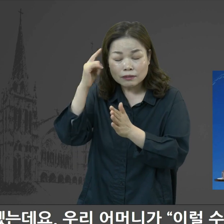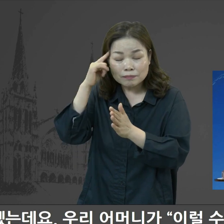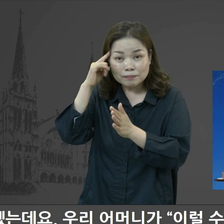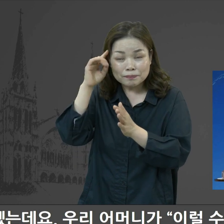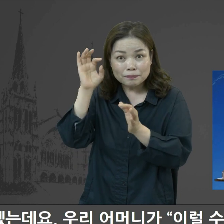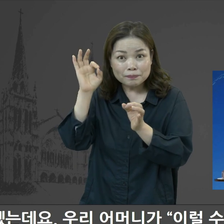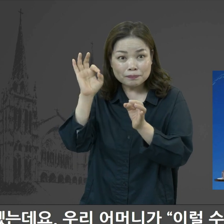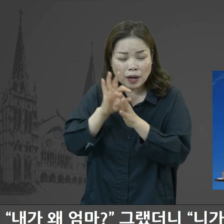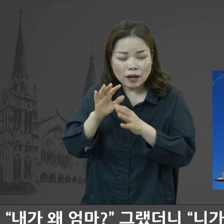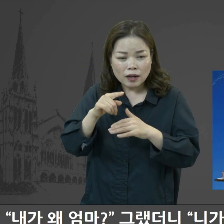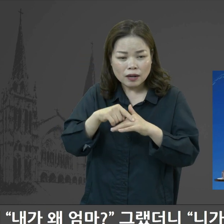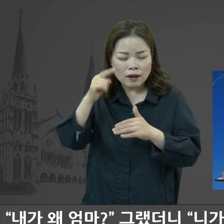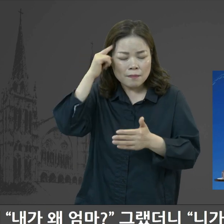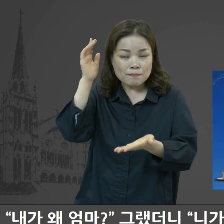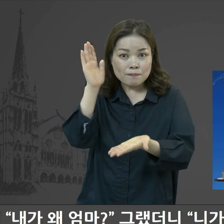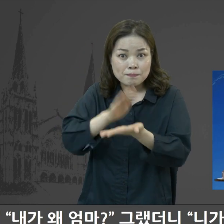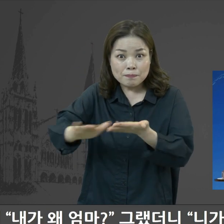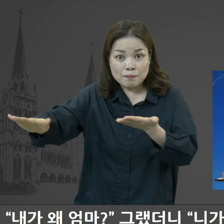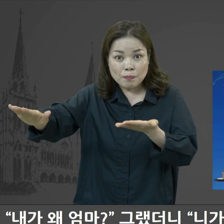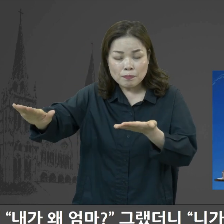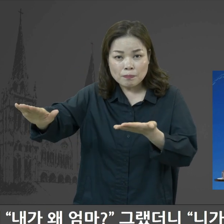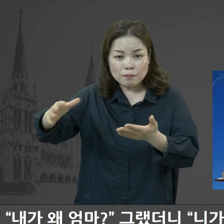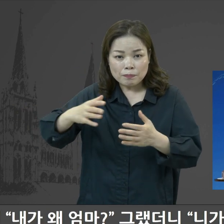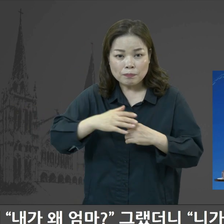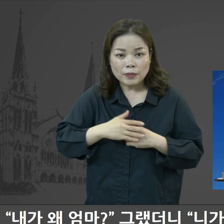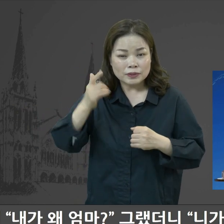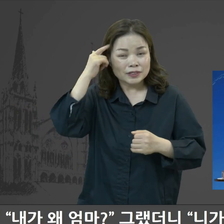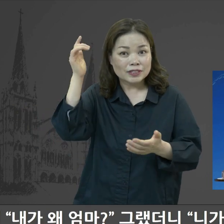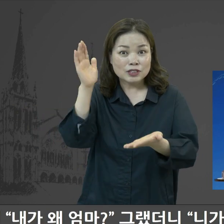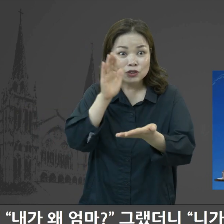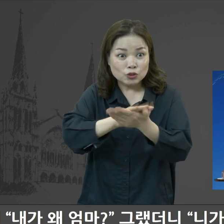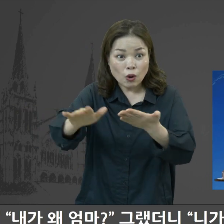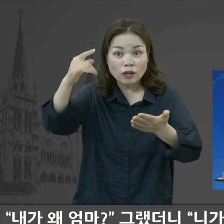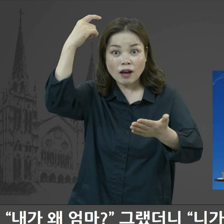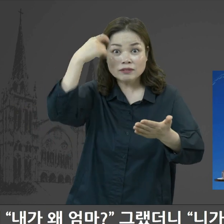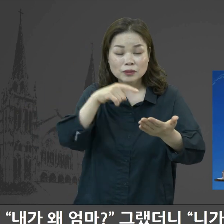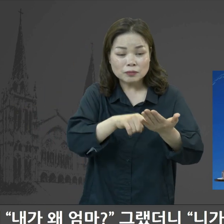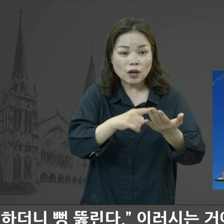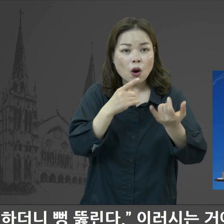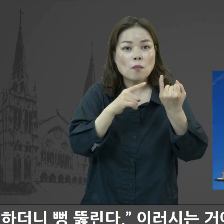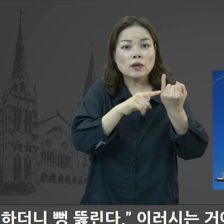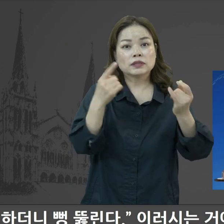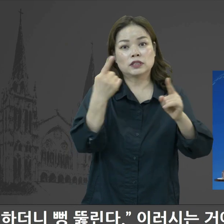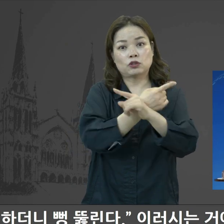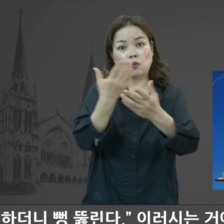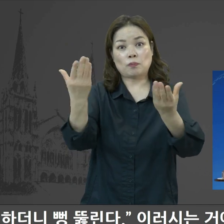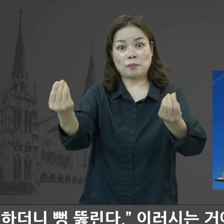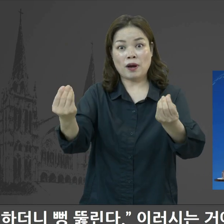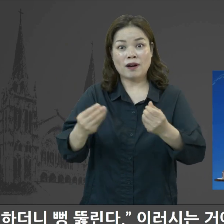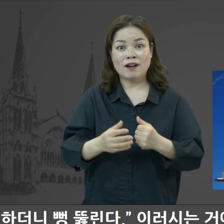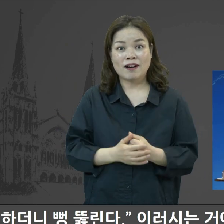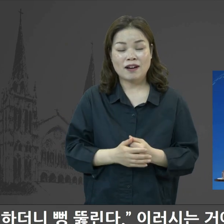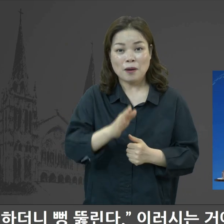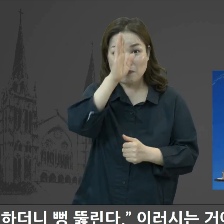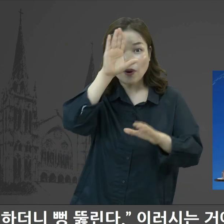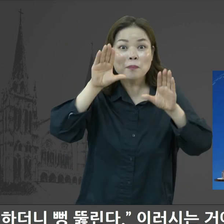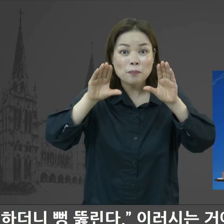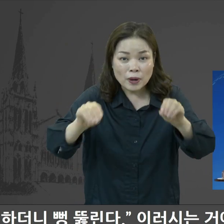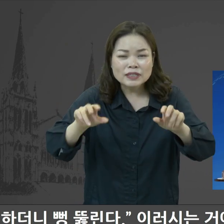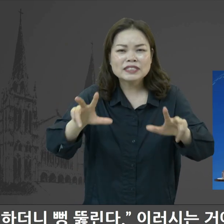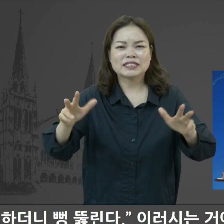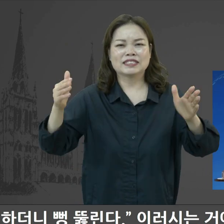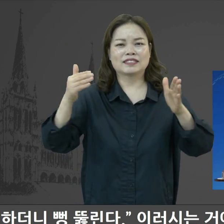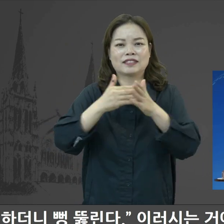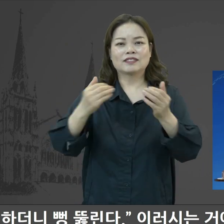갑자기 이 가슴이 시원하더니 뻥 뚫린다 이러시는 거예요. 우리 엄마 그때 치료받으셨어요. 그때 치료받으셔서